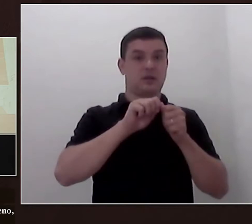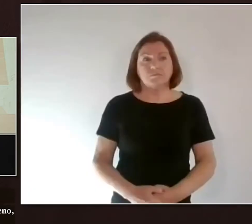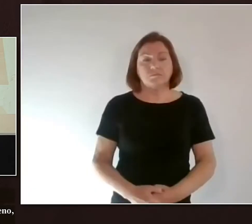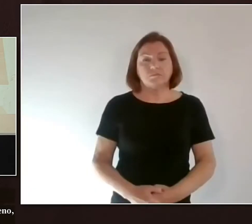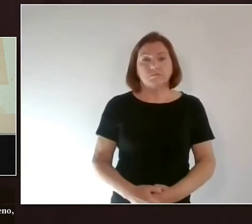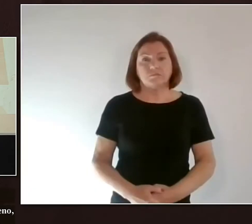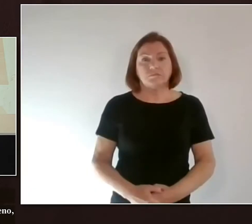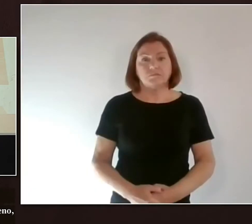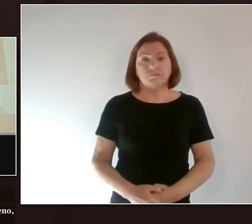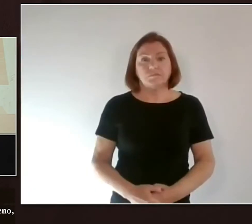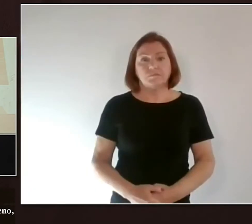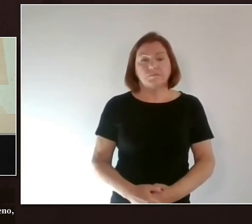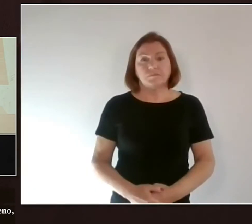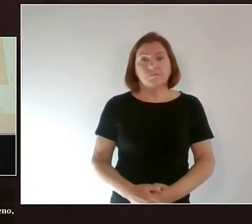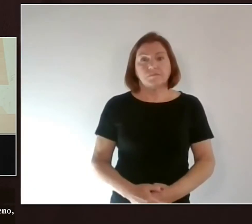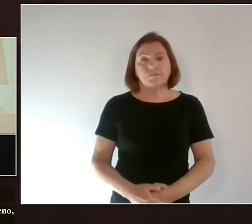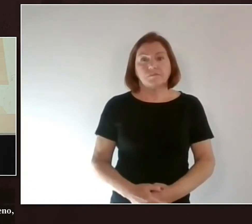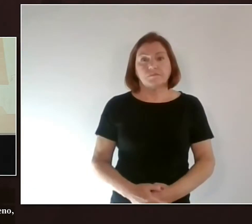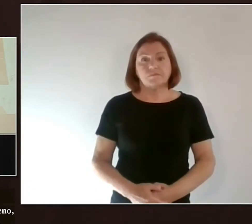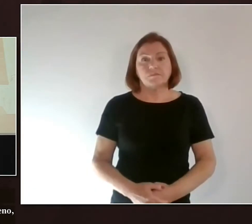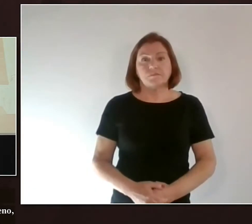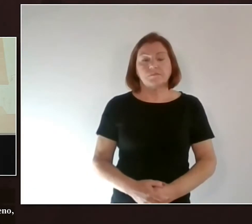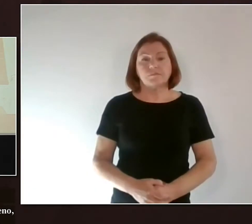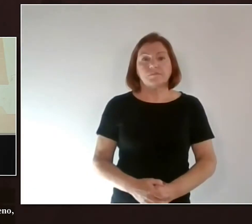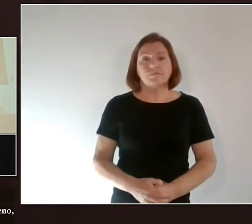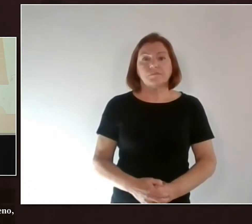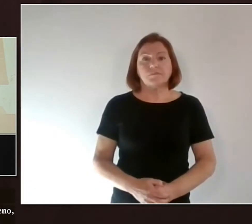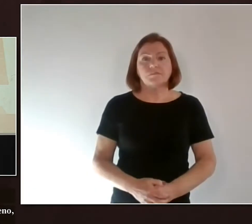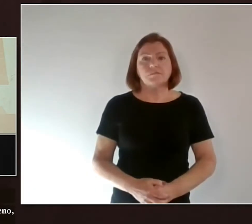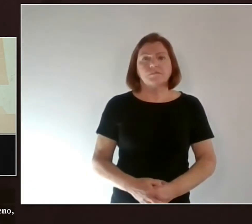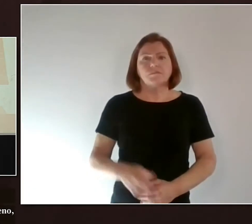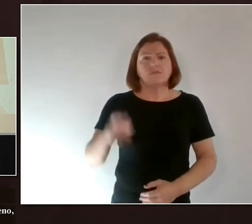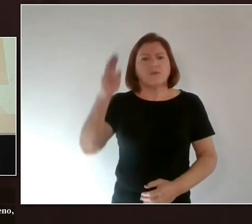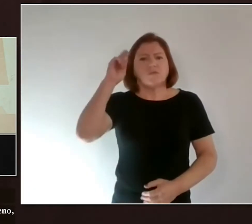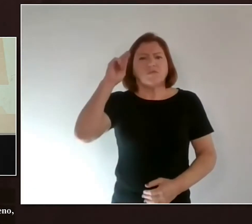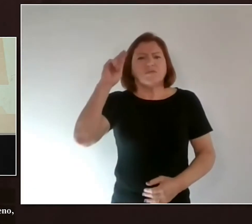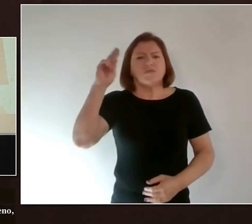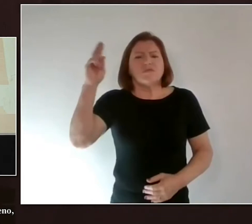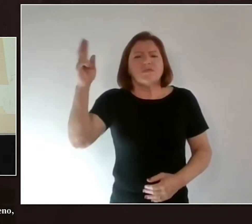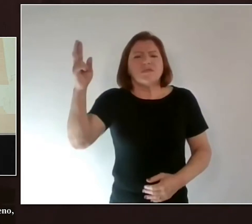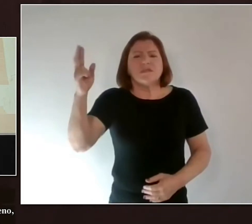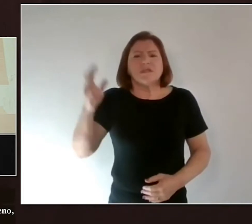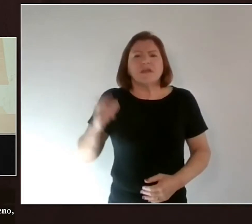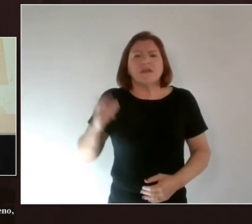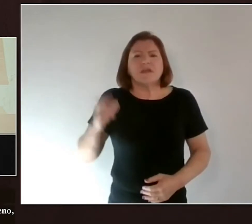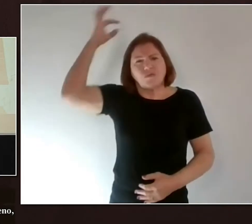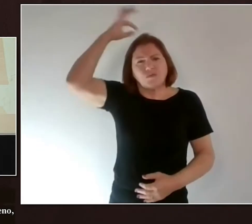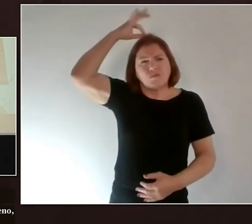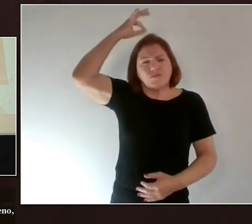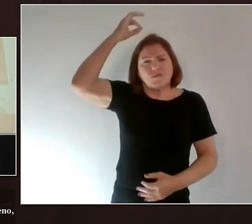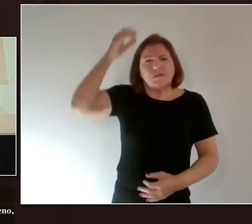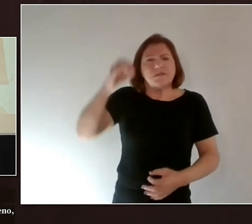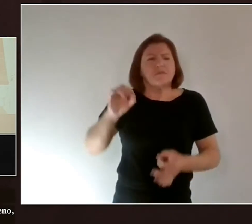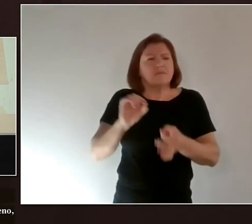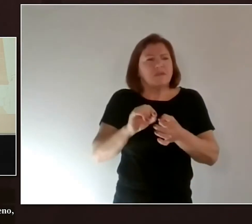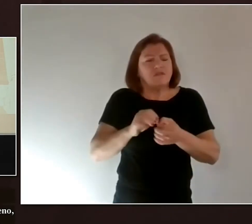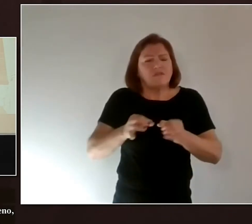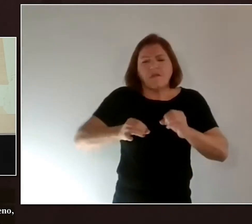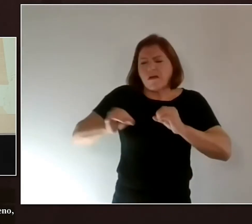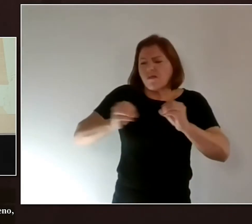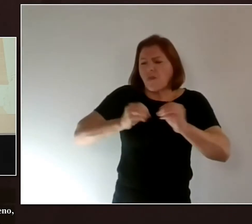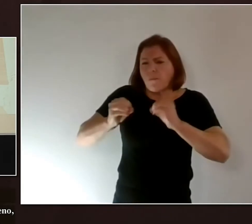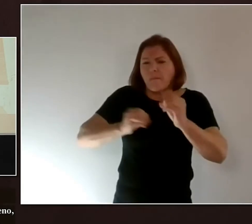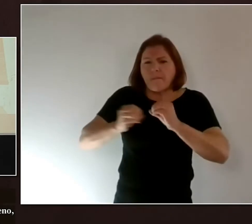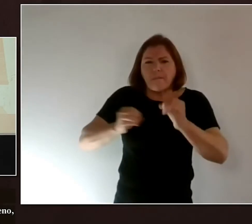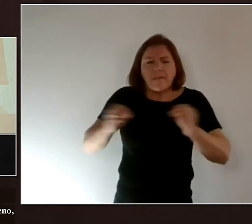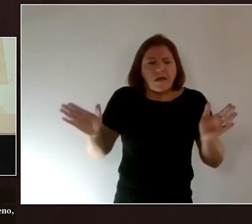vós, como vós mesmos sabeis. Irmãos, o Espírito opera milagres, prodígios, sinais,